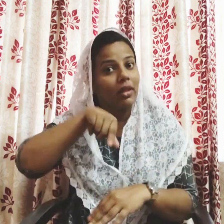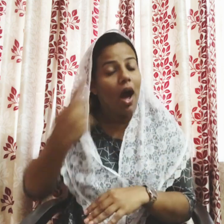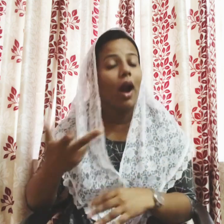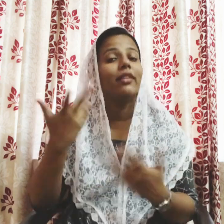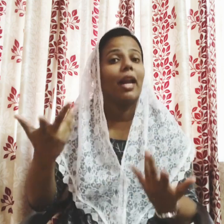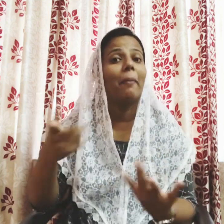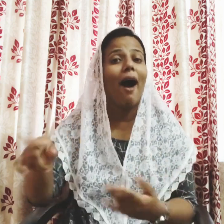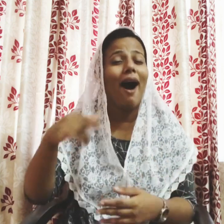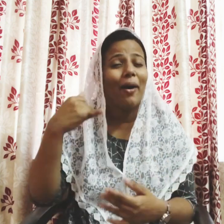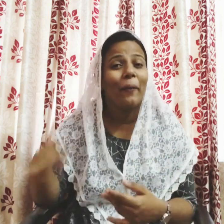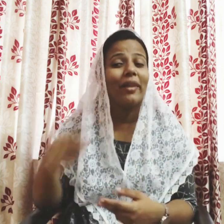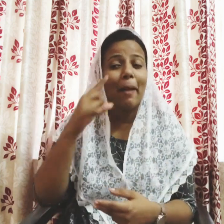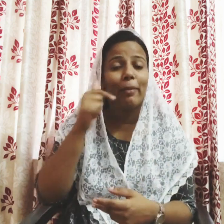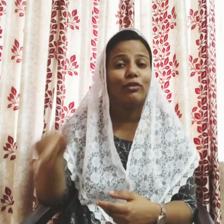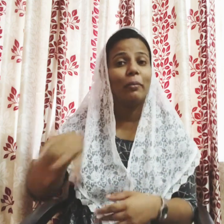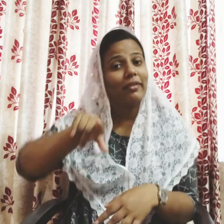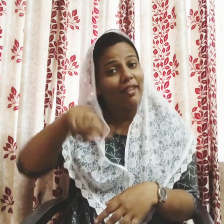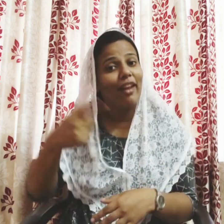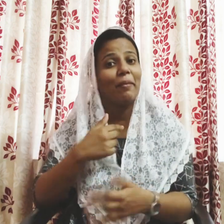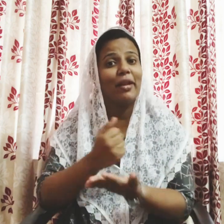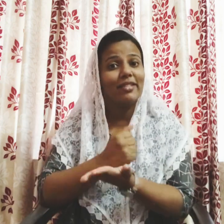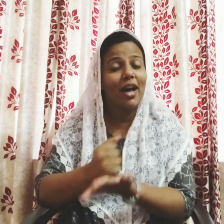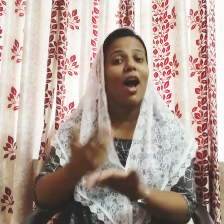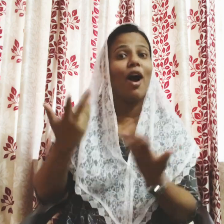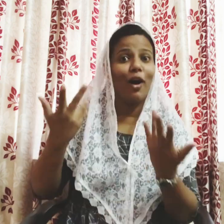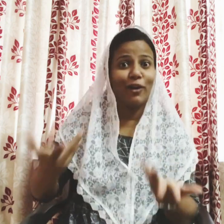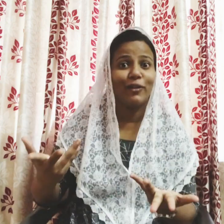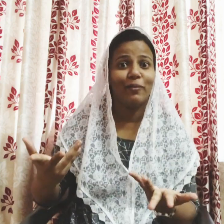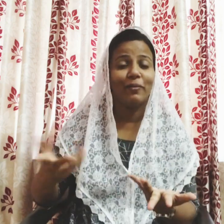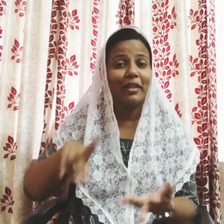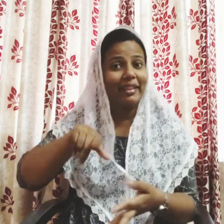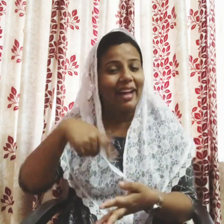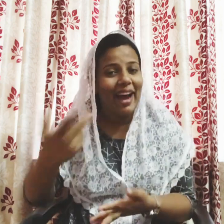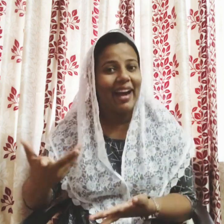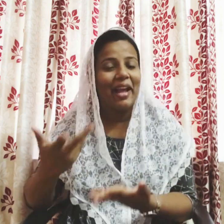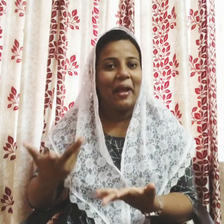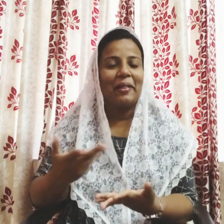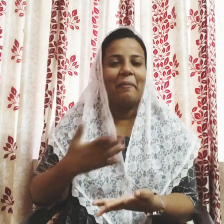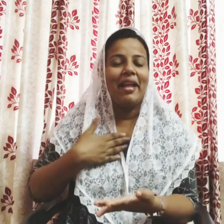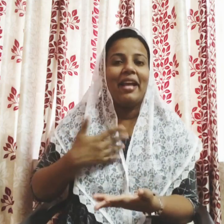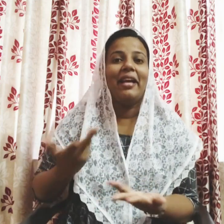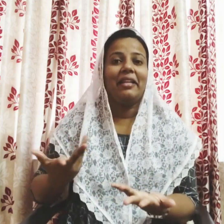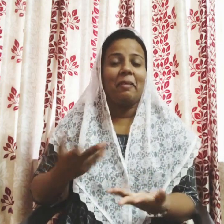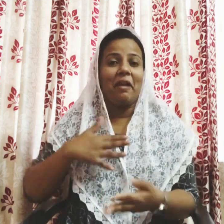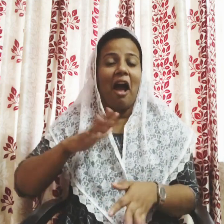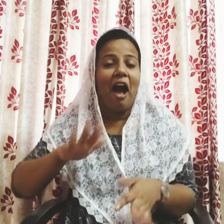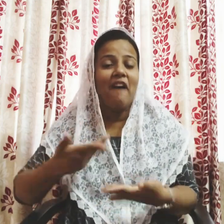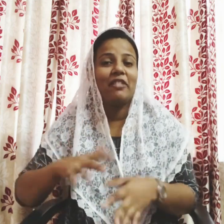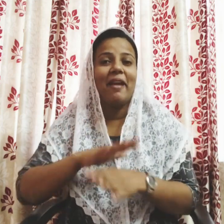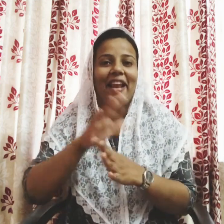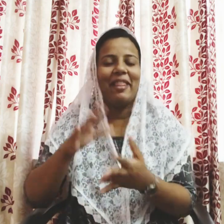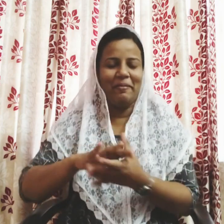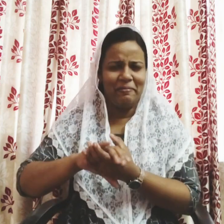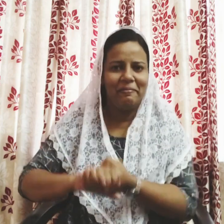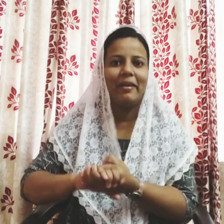സഹായിക്കേണ്ടത്, നാളെ ഈ വ്യക്തിയായിരിക്കാം നമുക്ക് വേണ്ടി ഒരു വാക്ക് പറയേണ്ടത്, നാളെ ഈ വ്യക്തിയായിരിക്കാം നമ്മളെ പരിഹസിക്കുക, നമുക്ക് വേണ്ടി